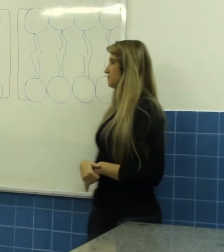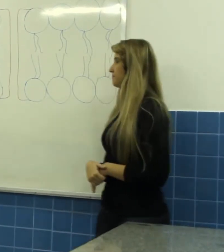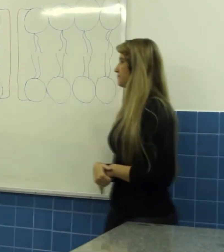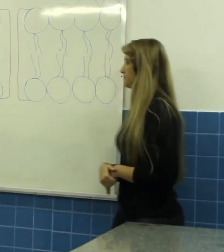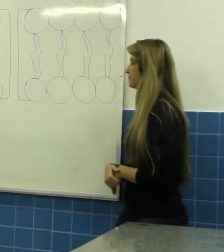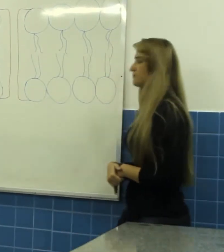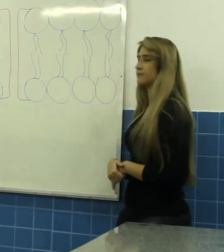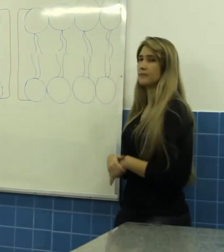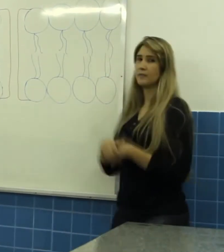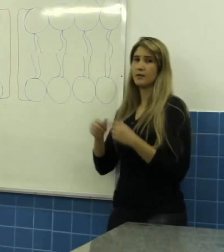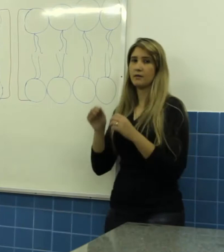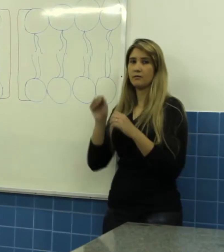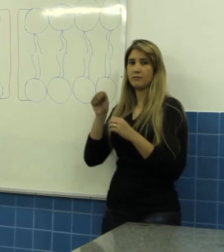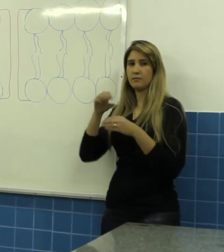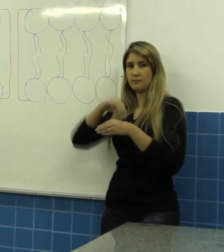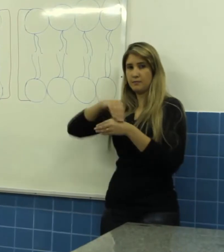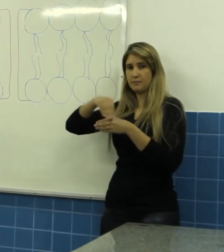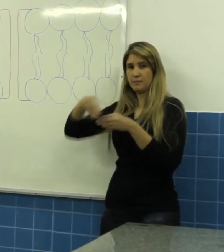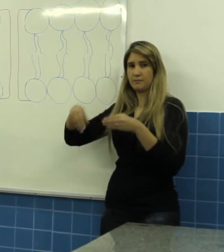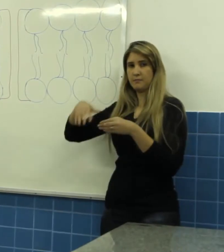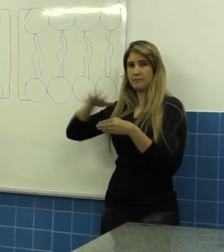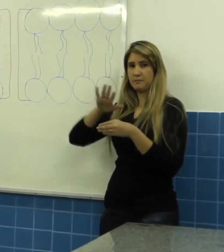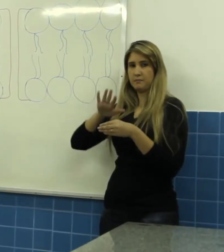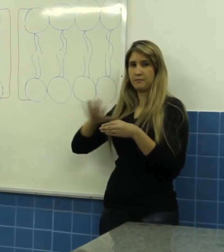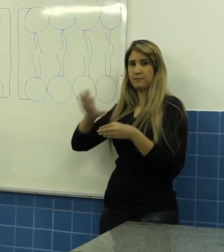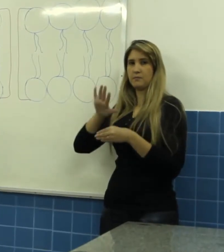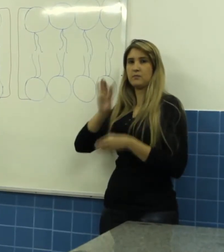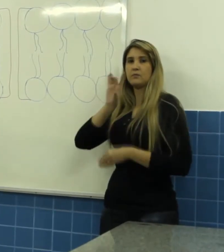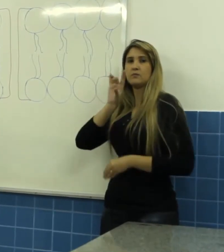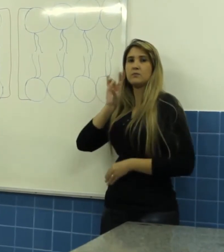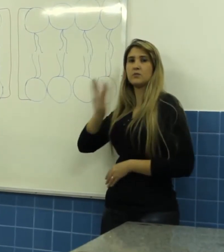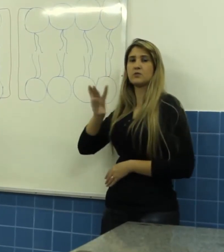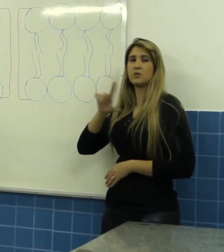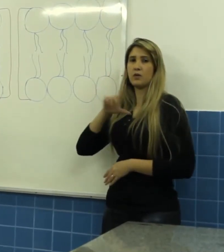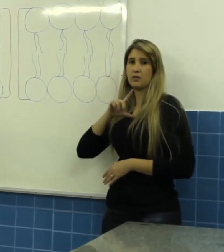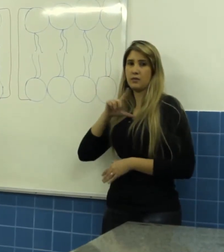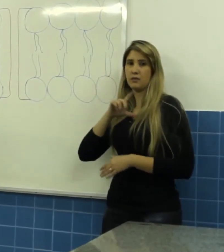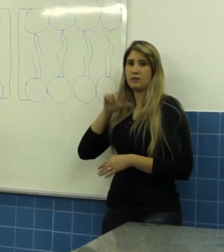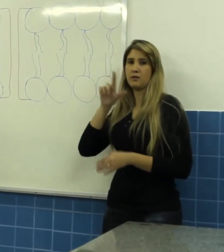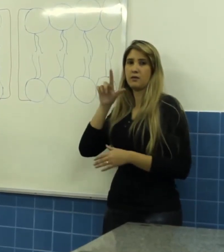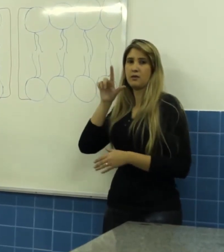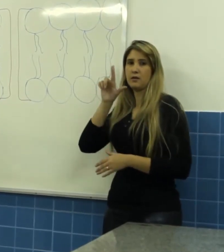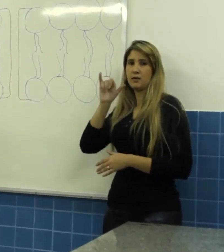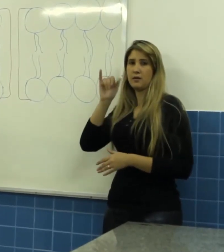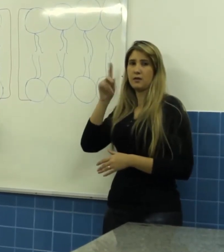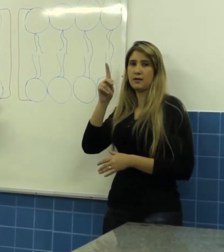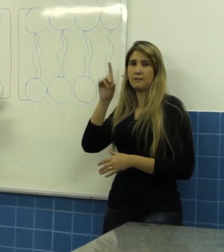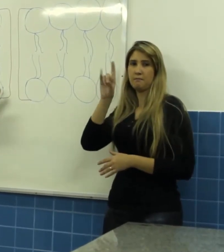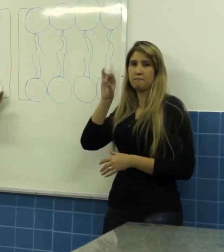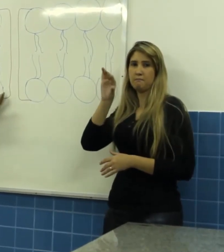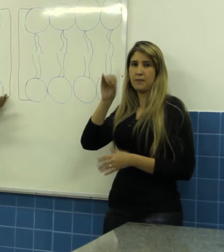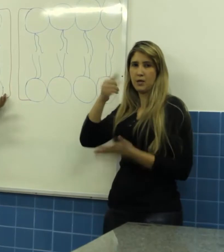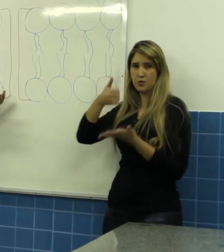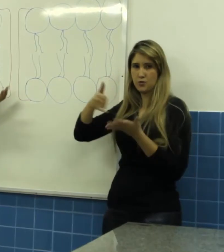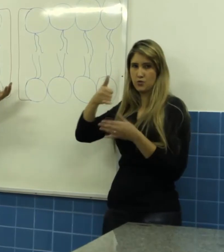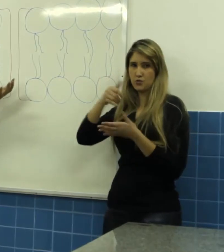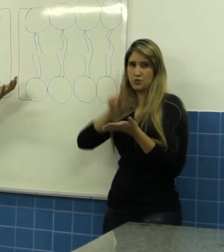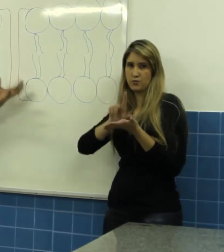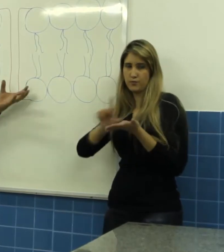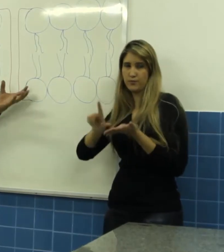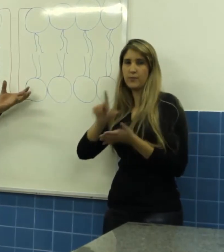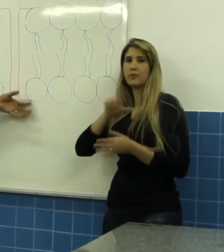Ora, a membrana plasmática, ela não é só constituída de lipídio, ela possui